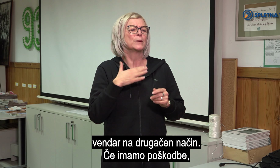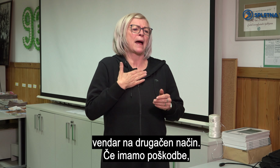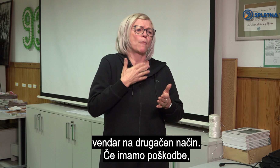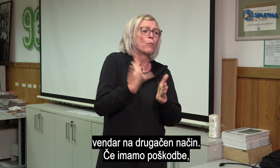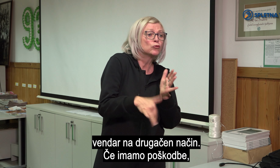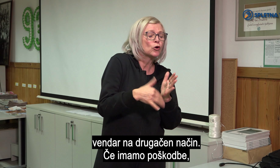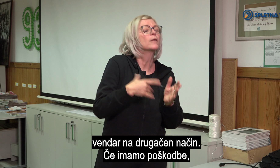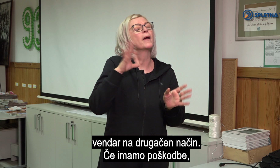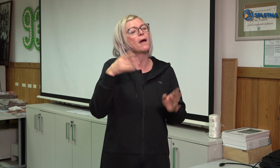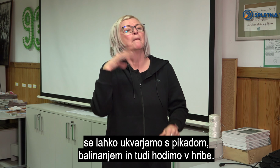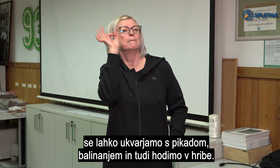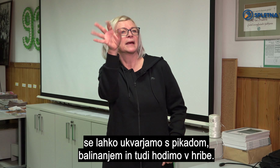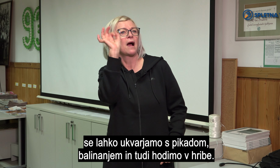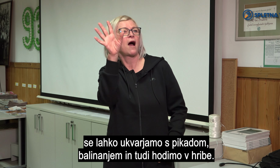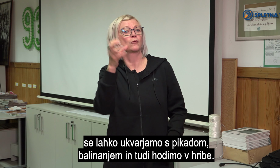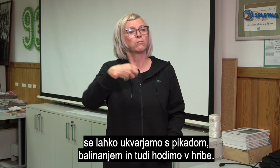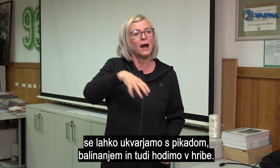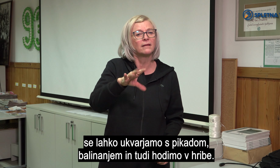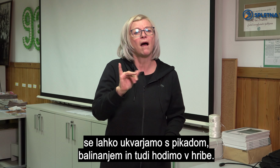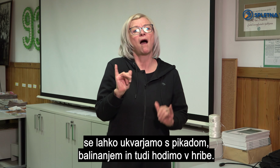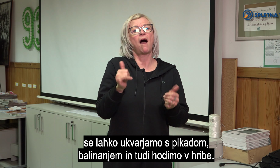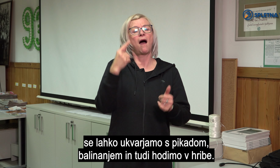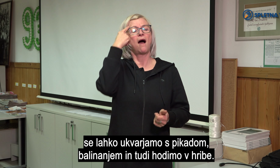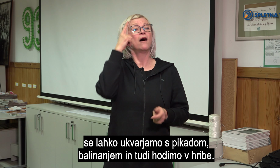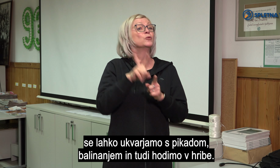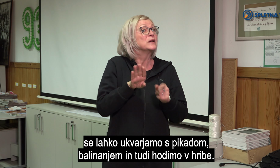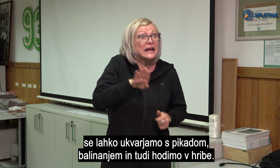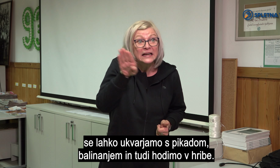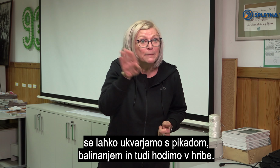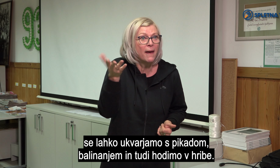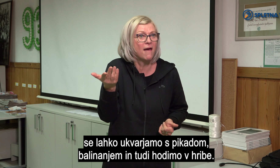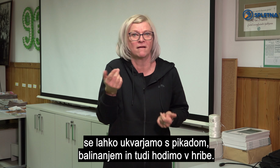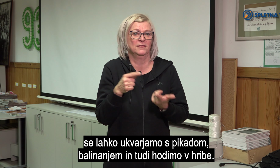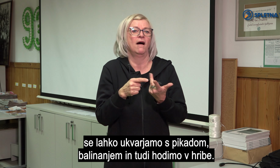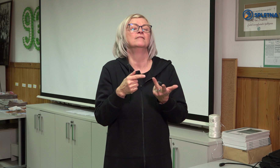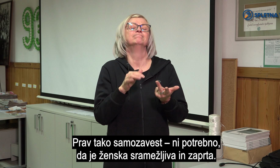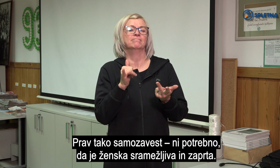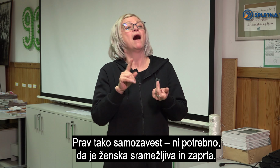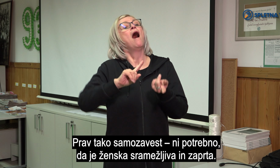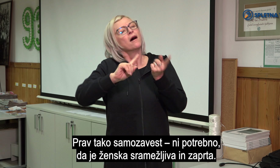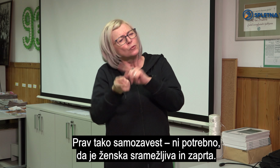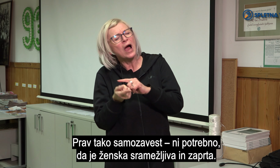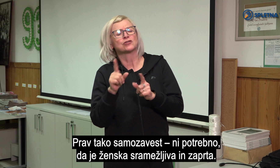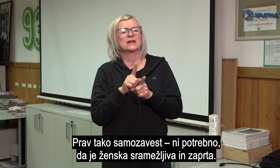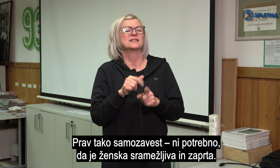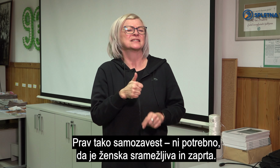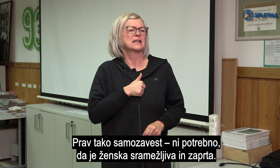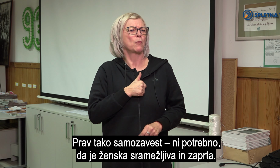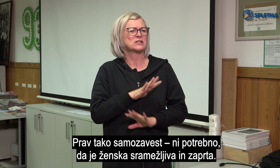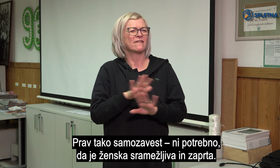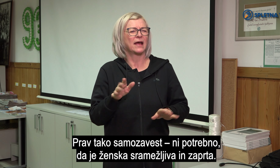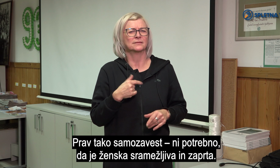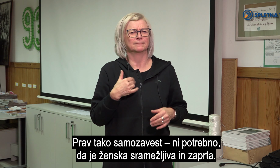s športom, vendar na drugačen način. Če imamo poškodbe, se lahko ukvarjamo s pikadom, balinanjem in tudi hodimo v